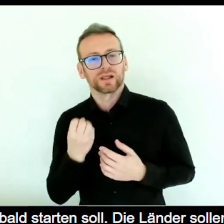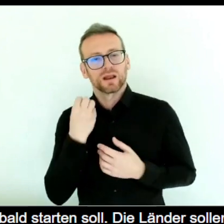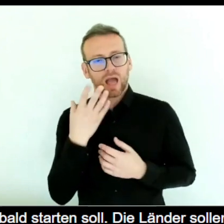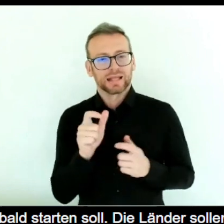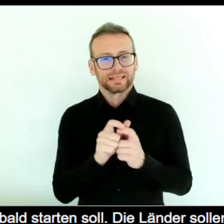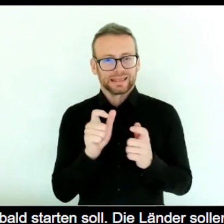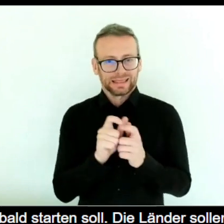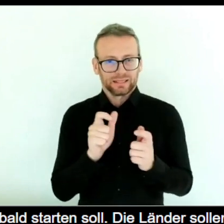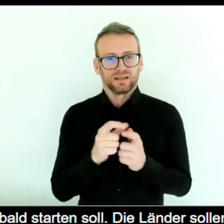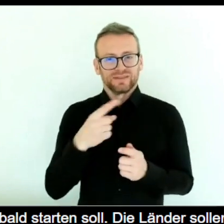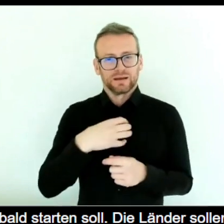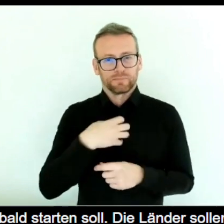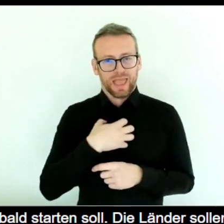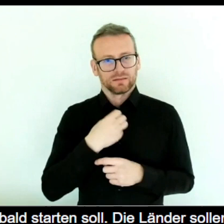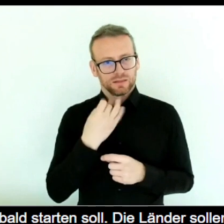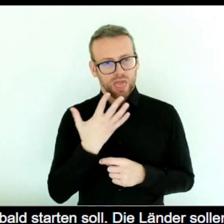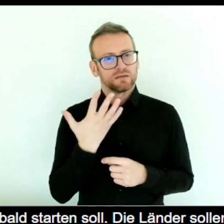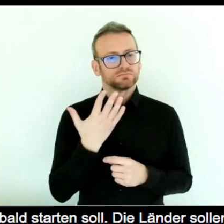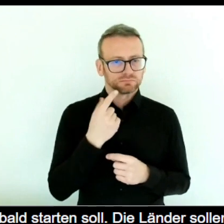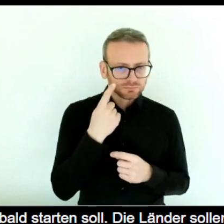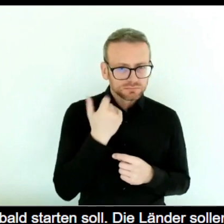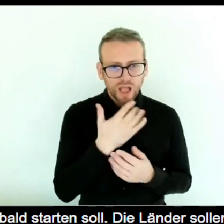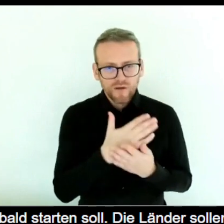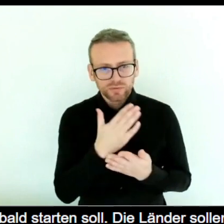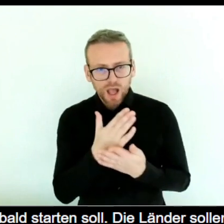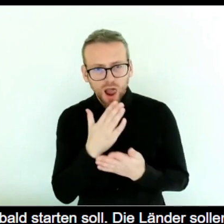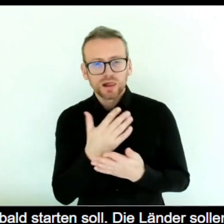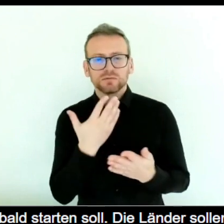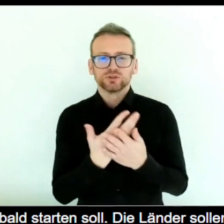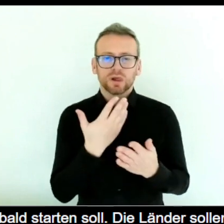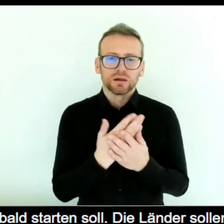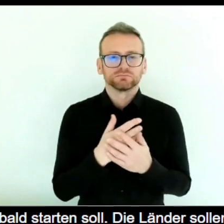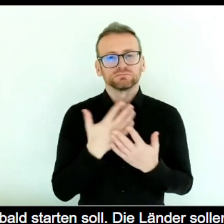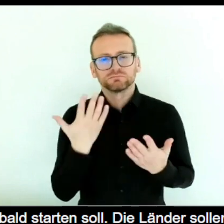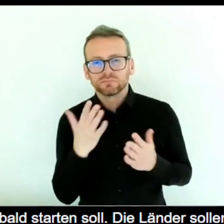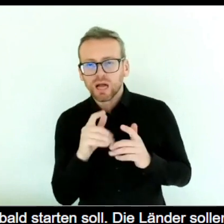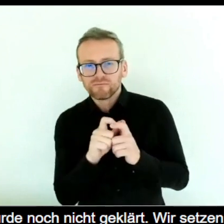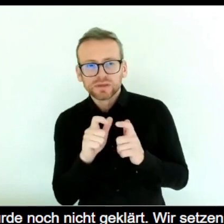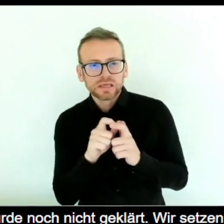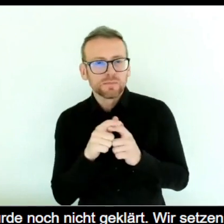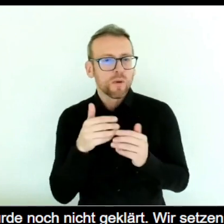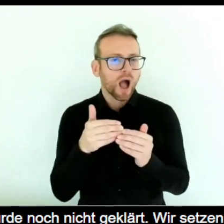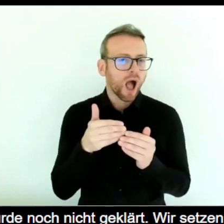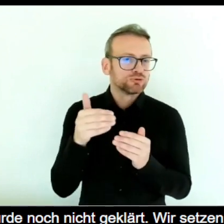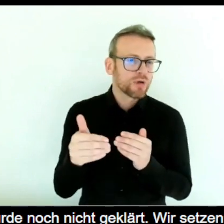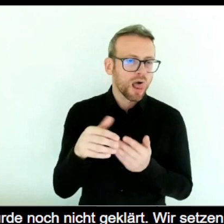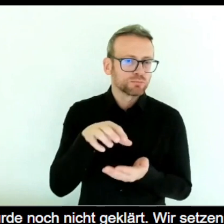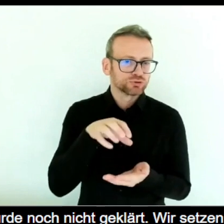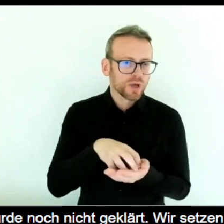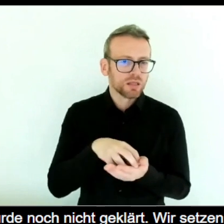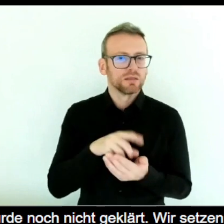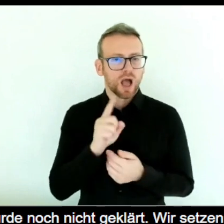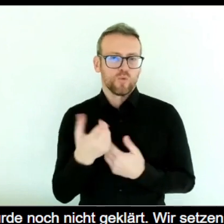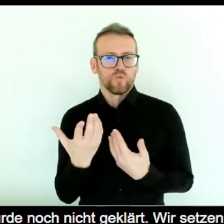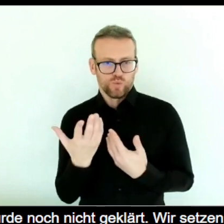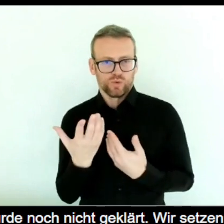Der Bund lehnt das komplett ab. Es ist total unverständlich, warum der Bund sich hier einer Übergangsfrist verweigert. Dann wollen wir es sowieso digital